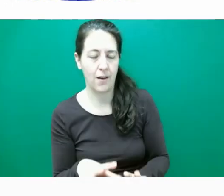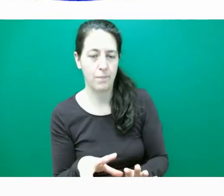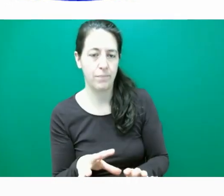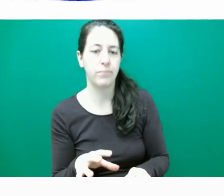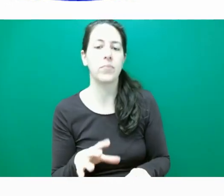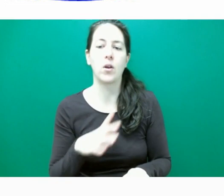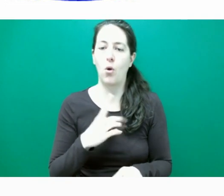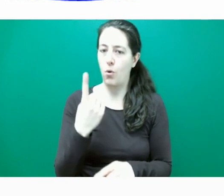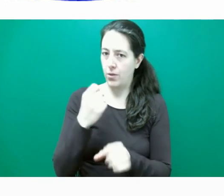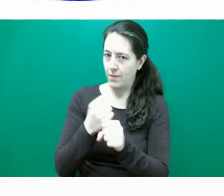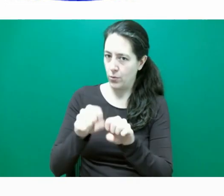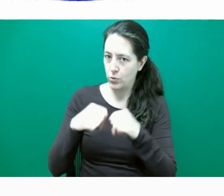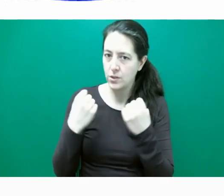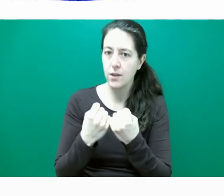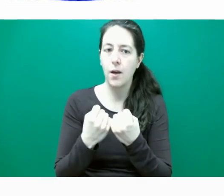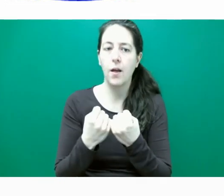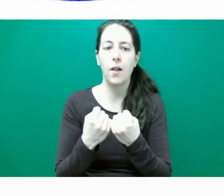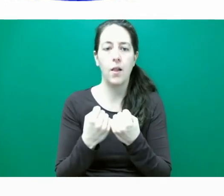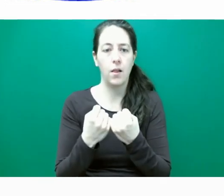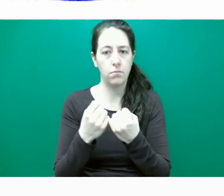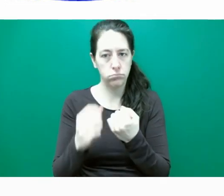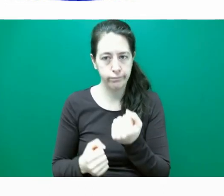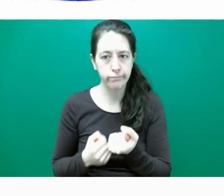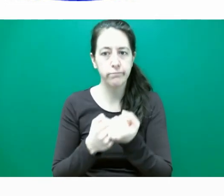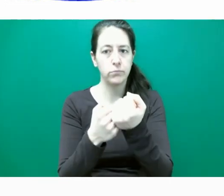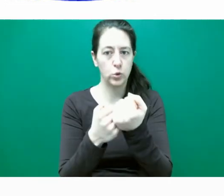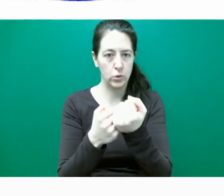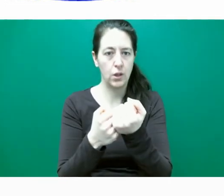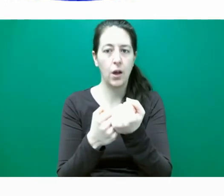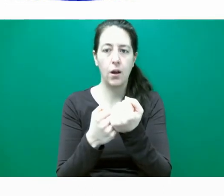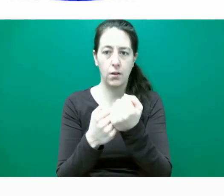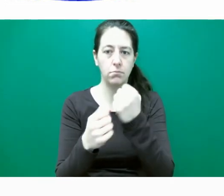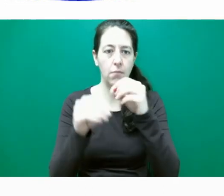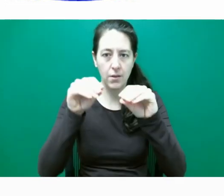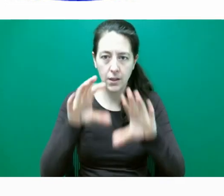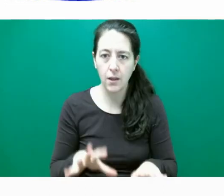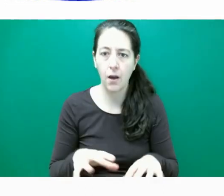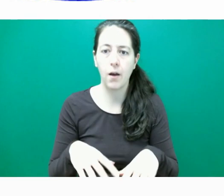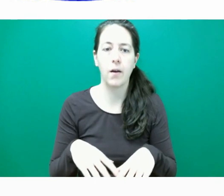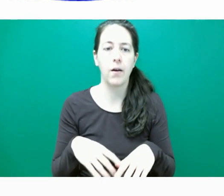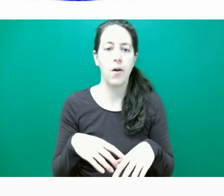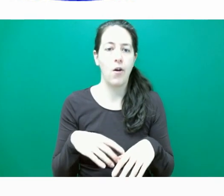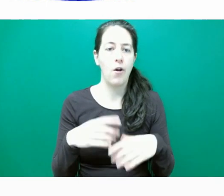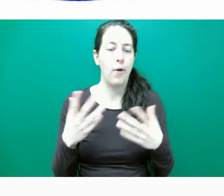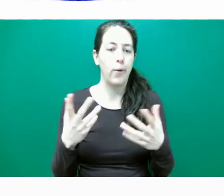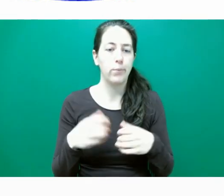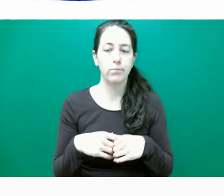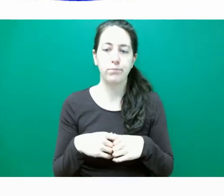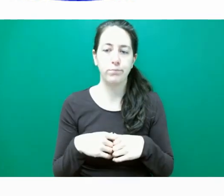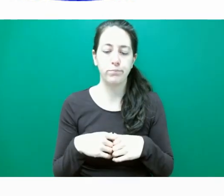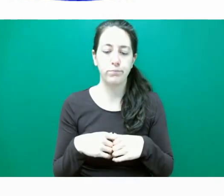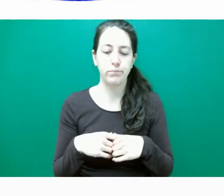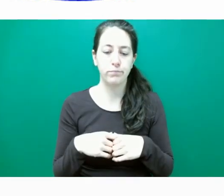travailleuse sociale qui soutient donc le personnel enseignant, que ce soit dans